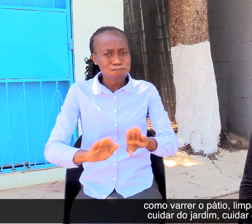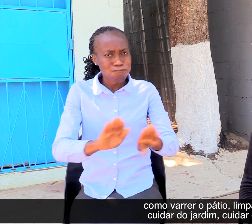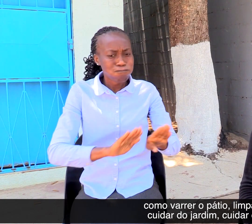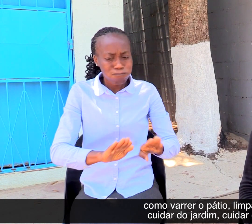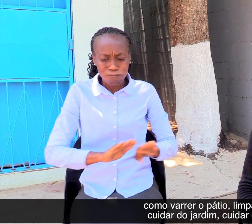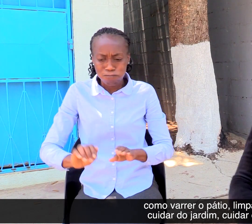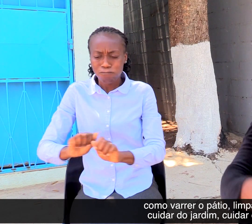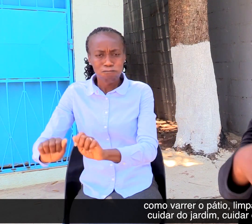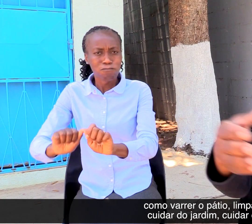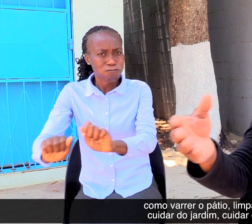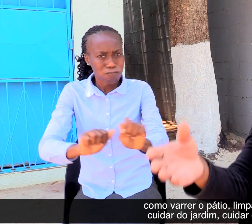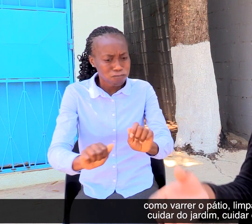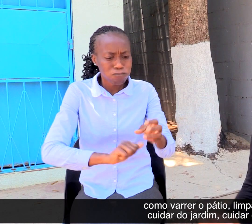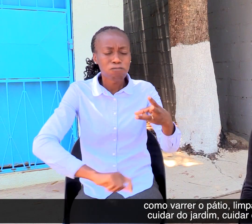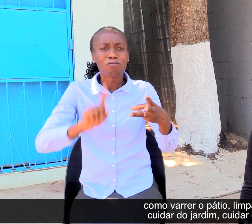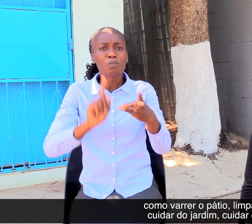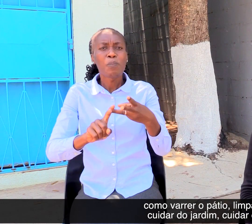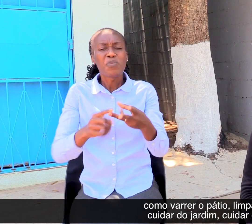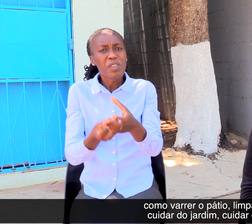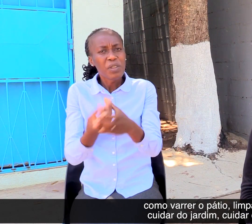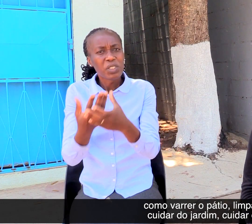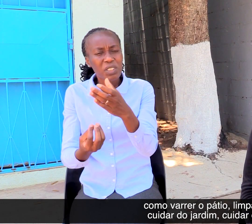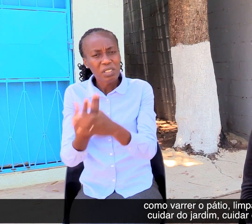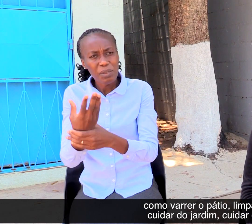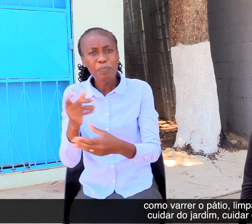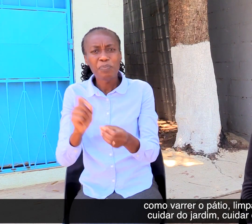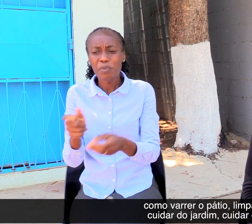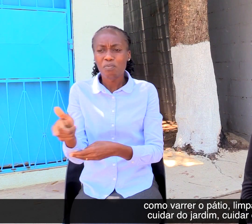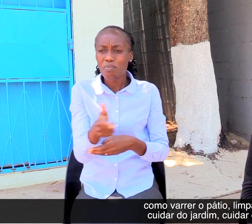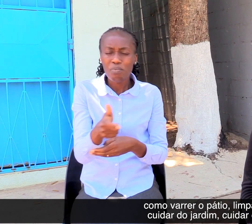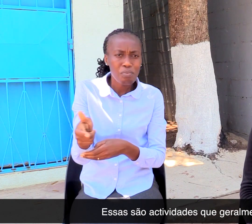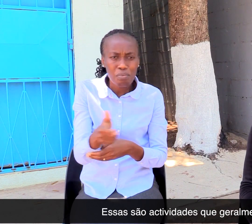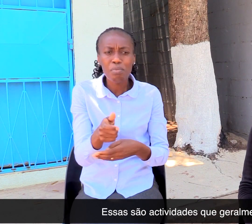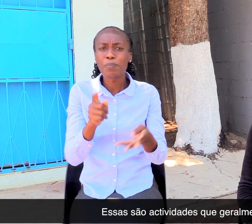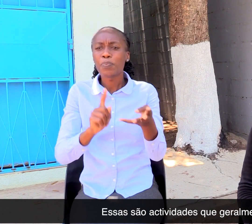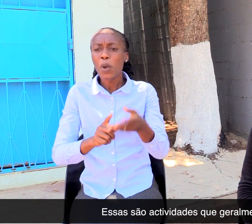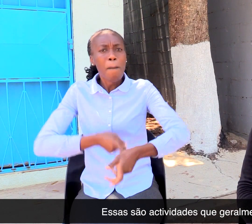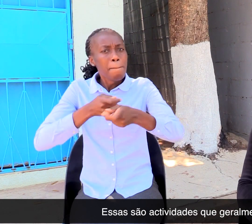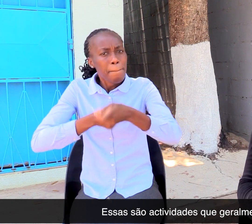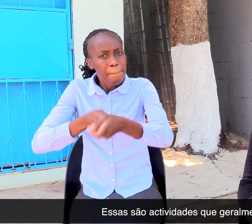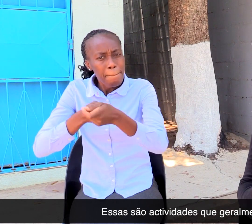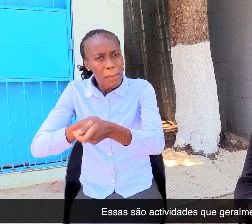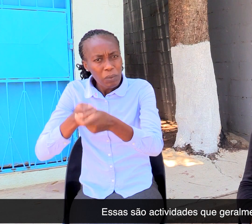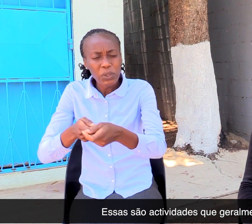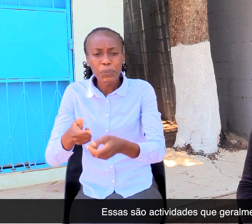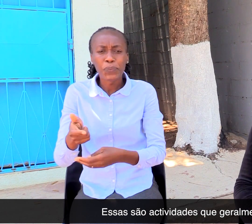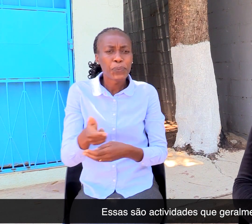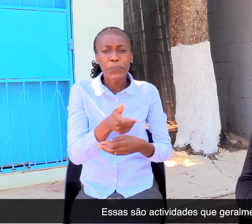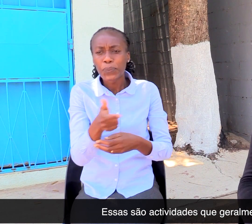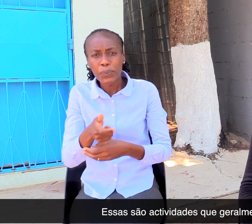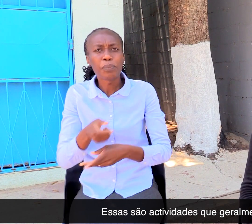da casa, cuidar do jardim, cuidar da horta. Essas são atividades que